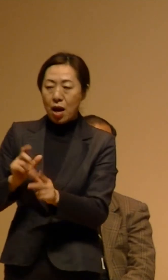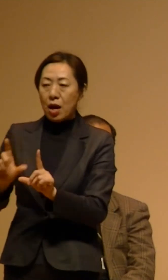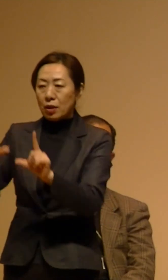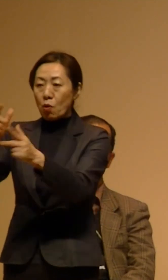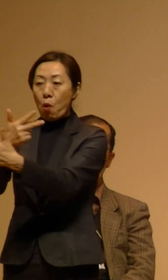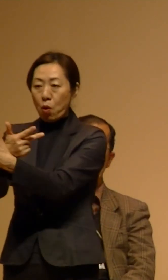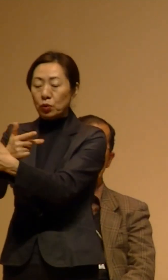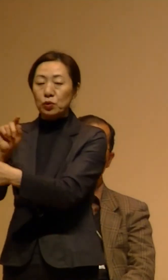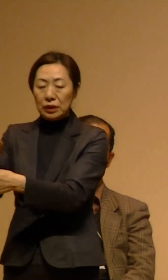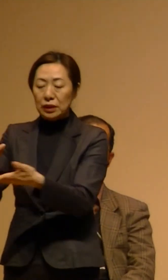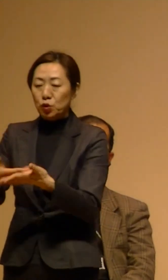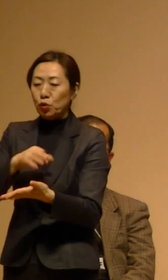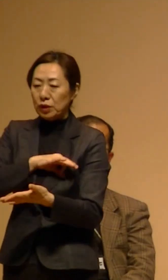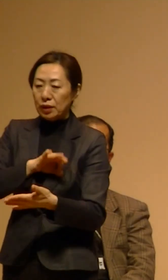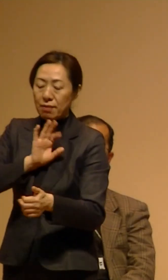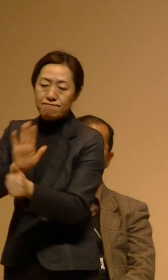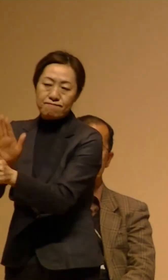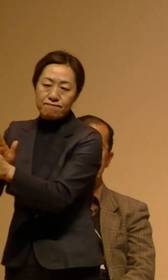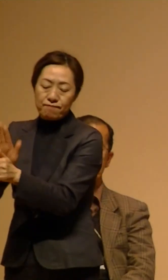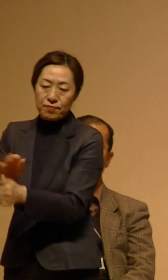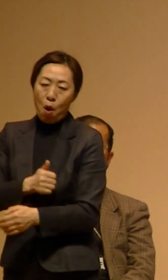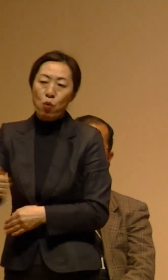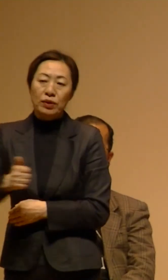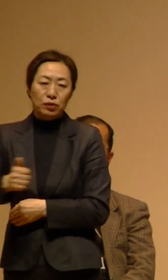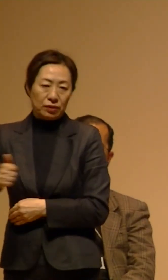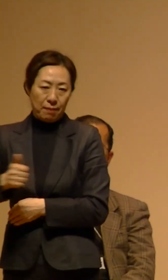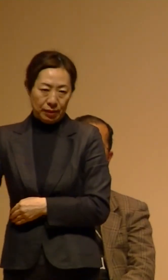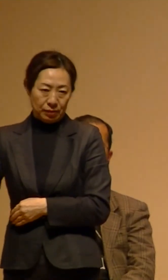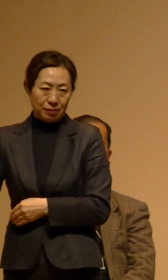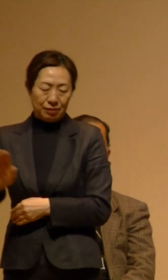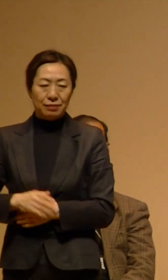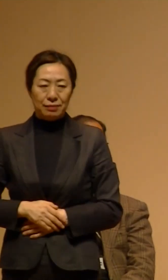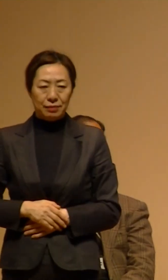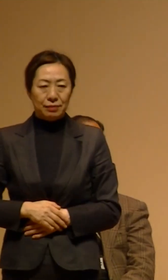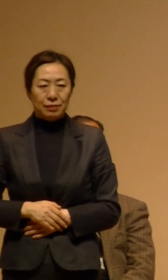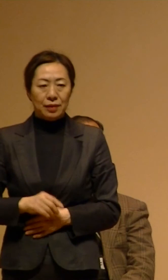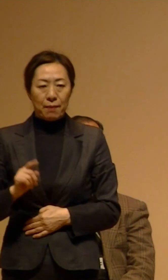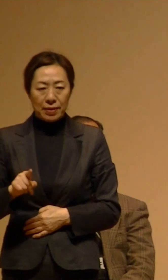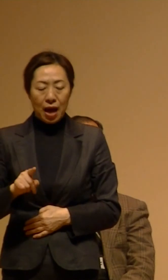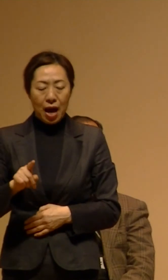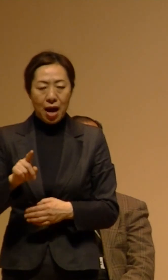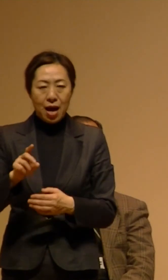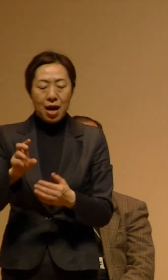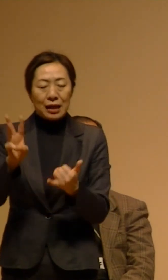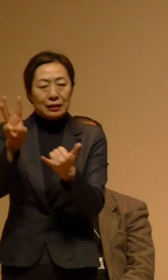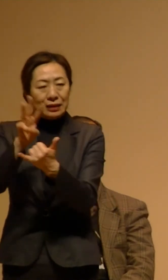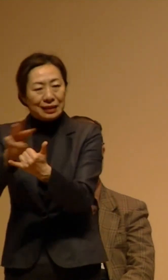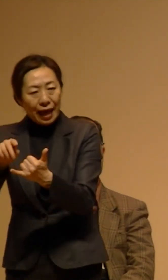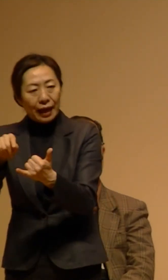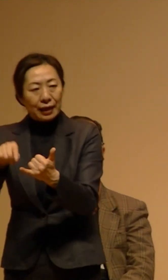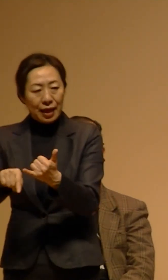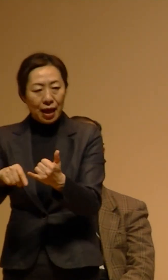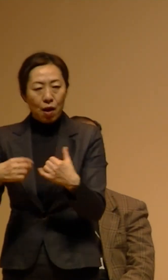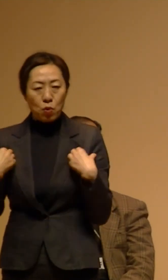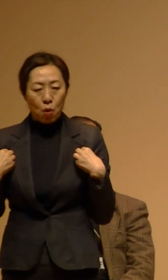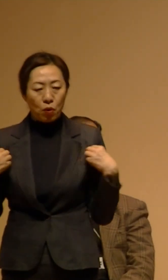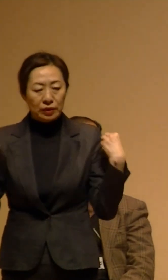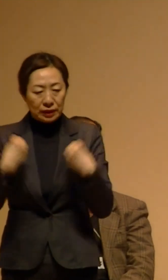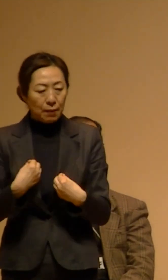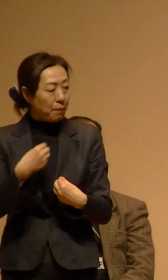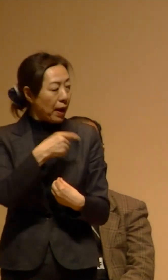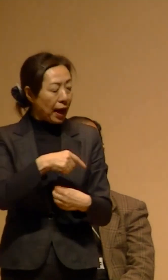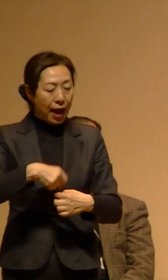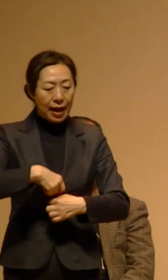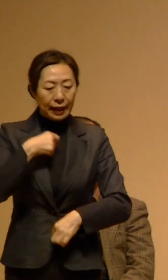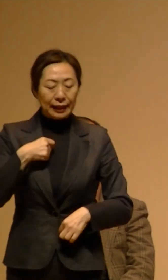をこれからも送り続けます。そしてこの震災で私はこのジャンパーが制服にな